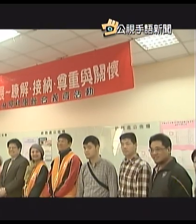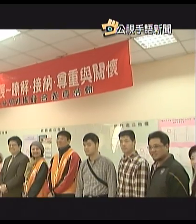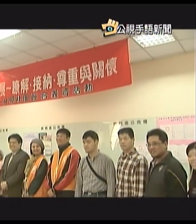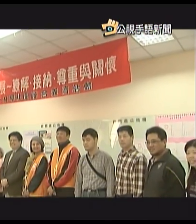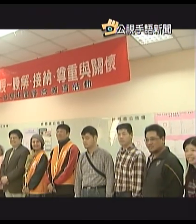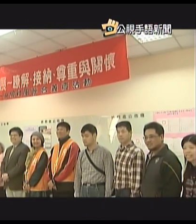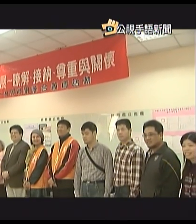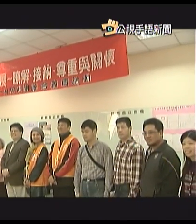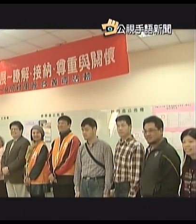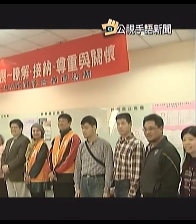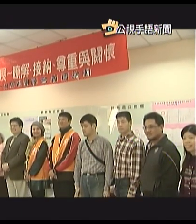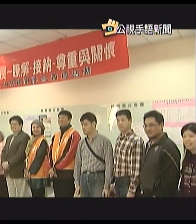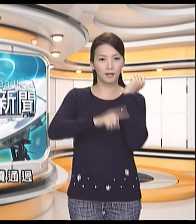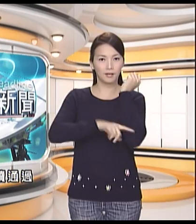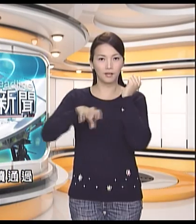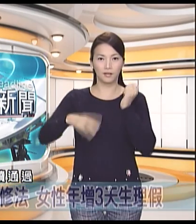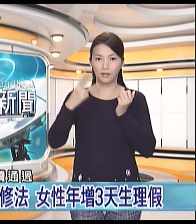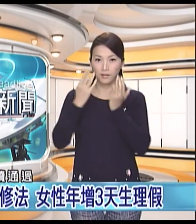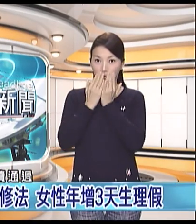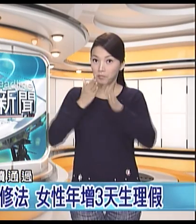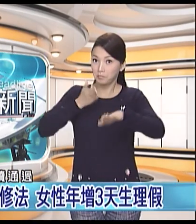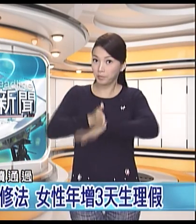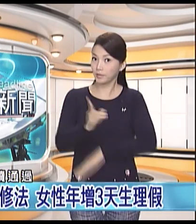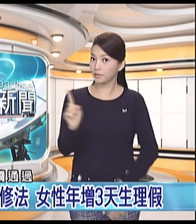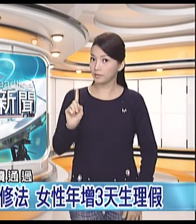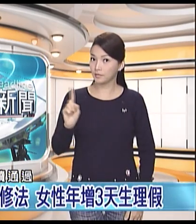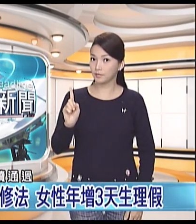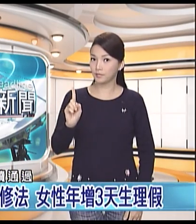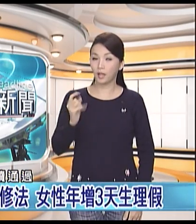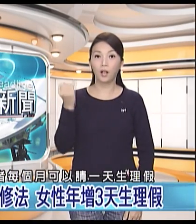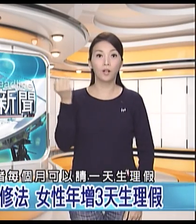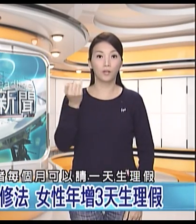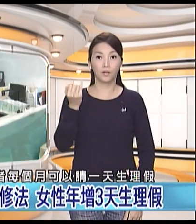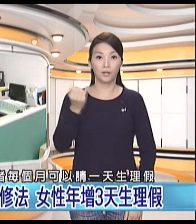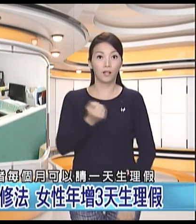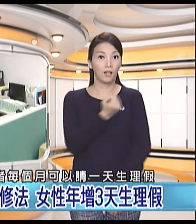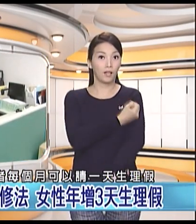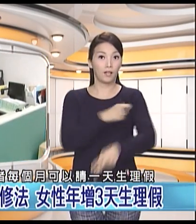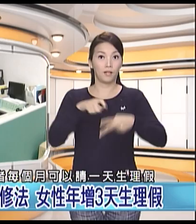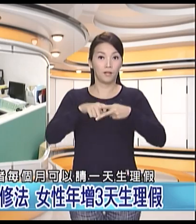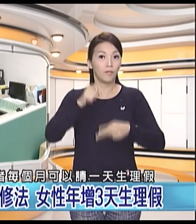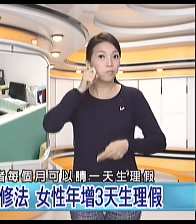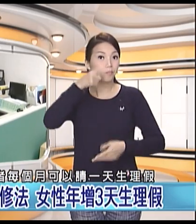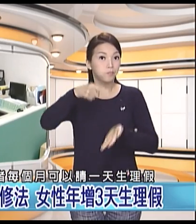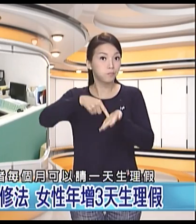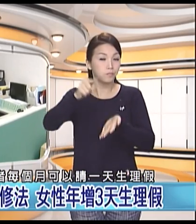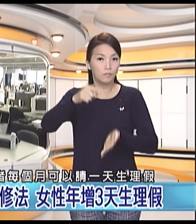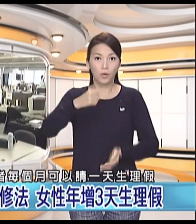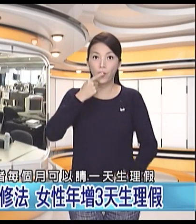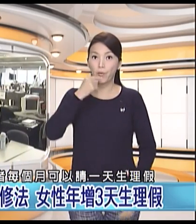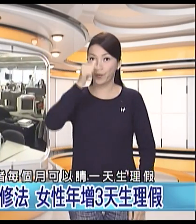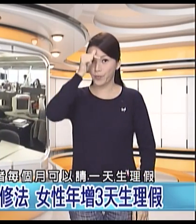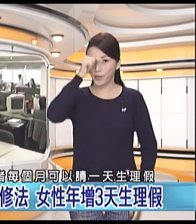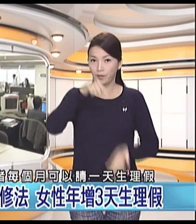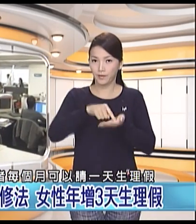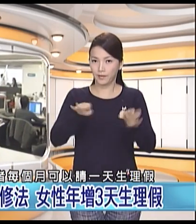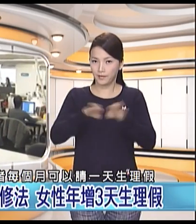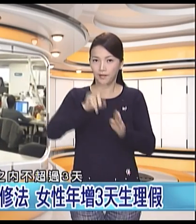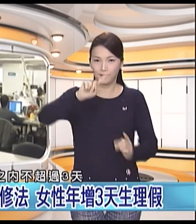道。 立法院三读通过女性受雇者每个月可以请一天生理假，如果